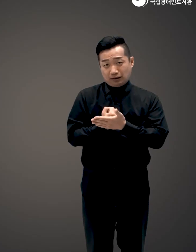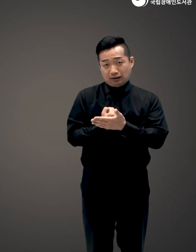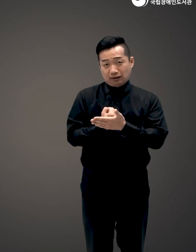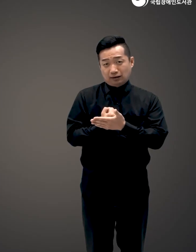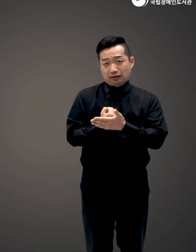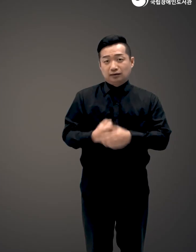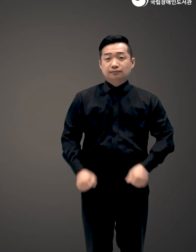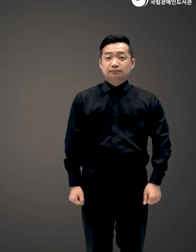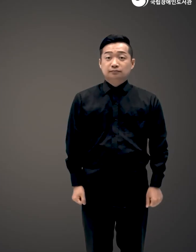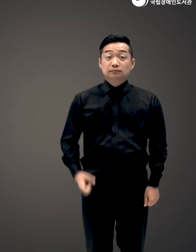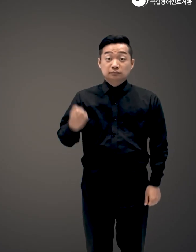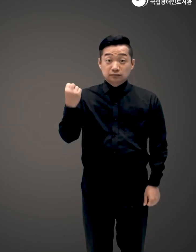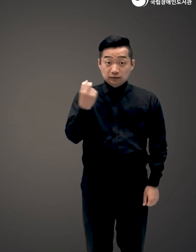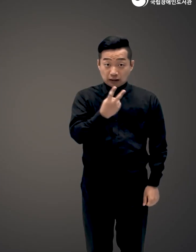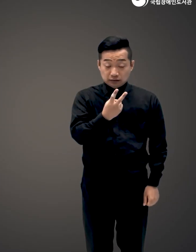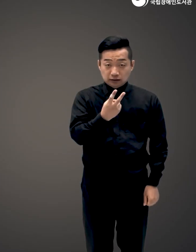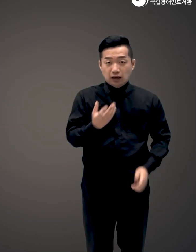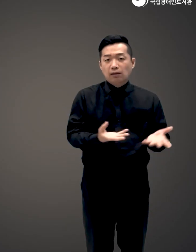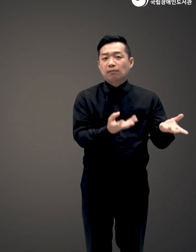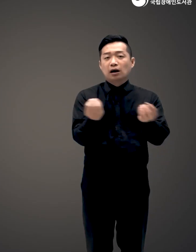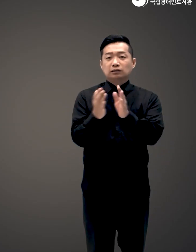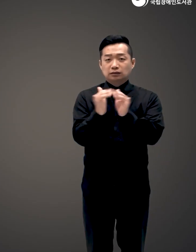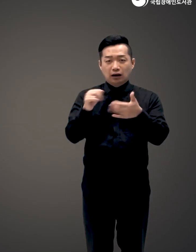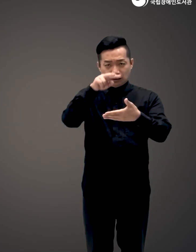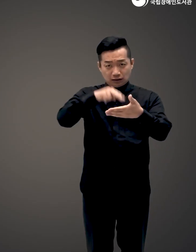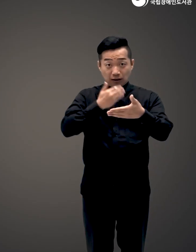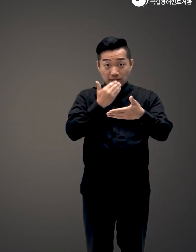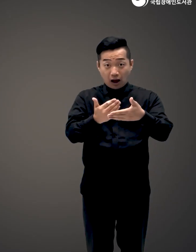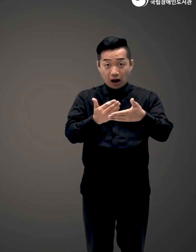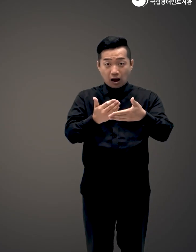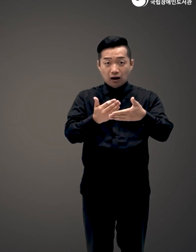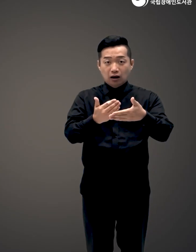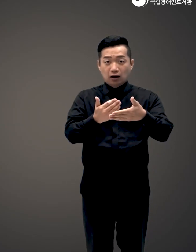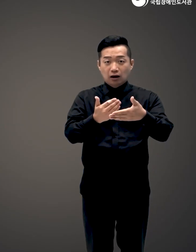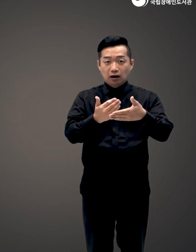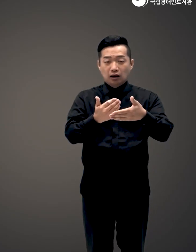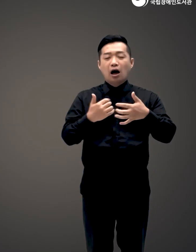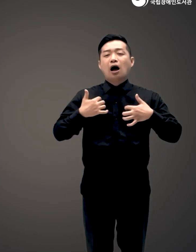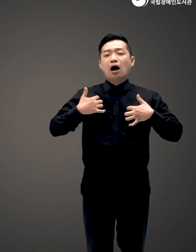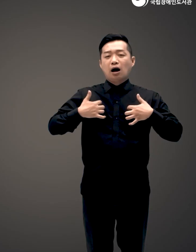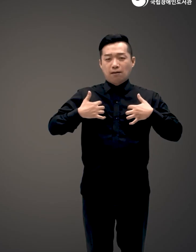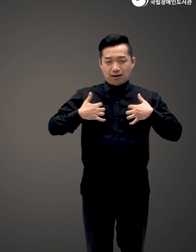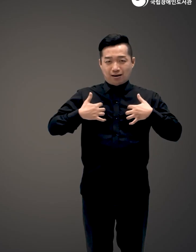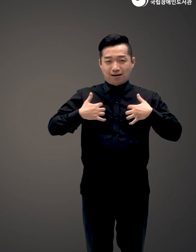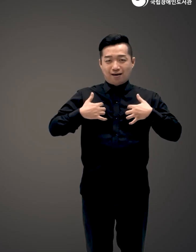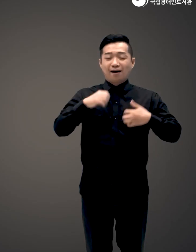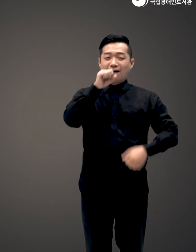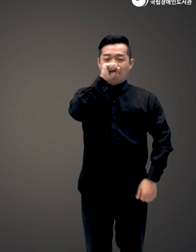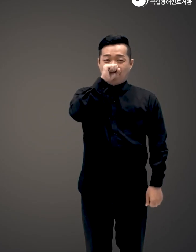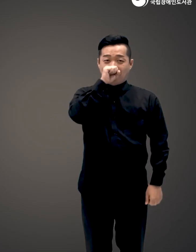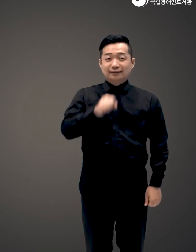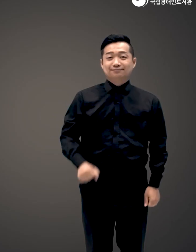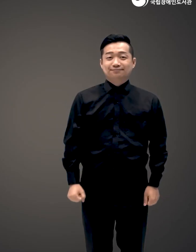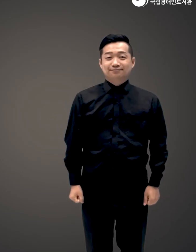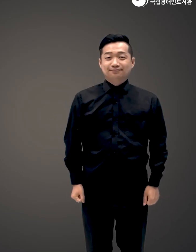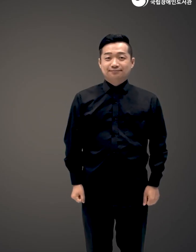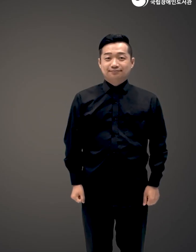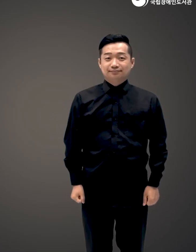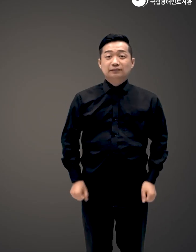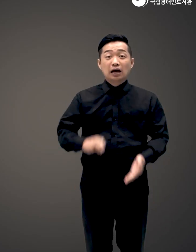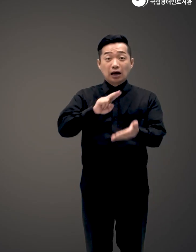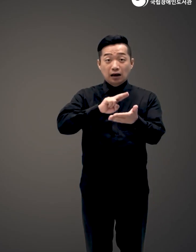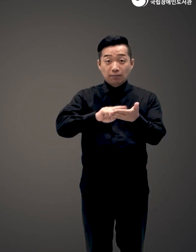마음이 많이 있었는데 다시 이렇게 많은 분들이 볼 수 있게 되어서 되게 반갑고